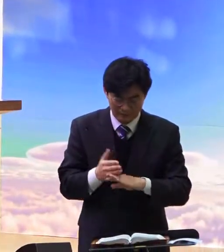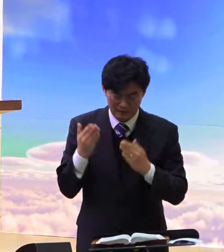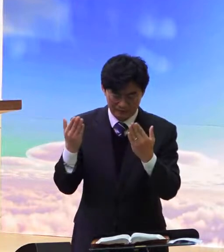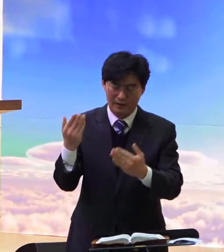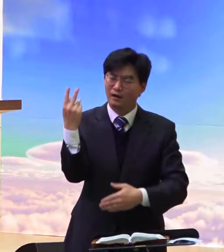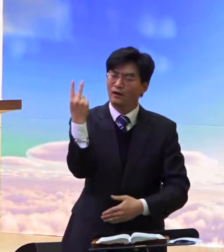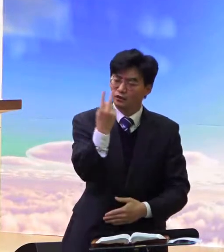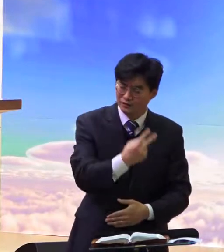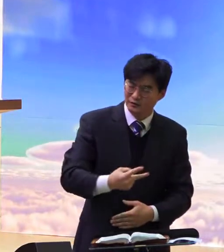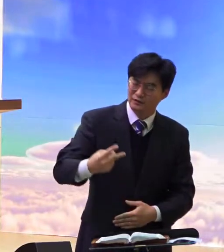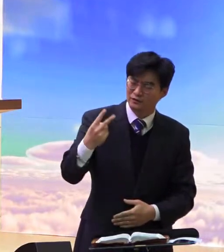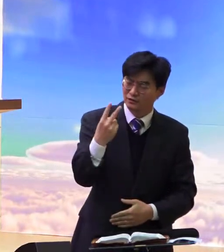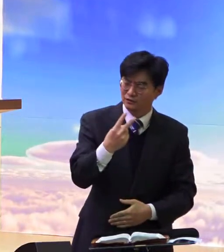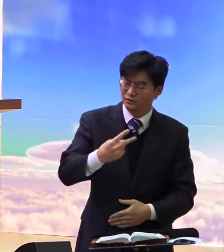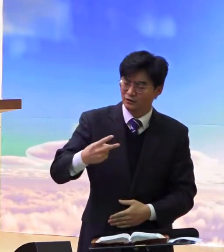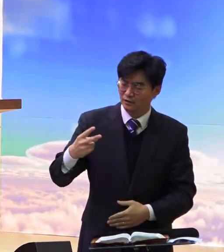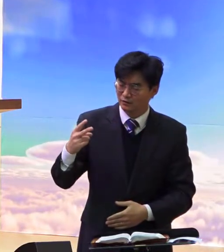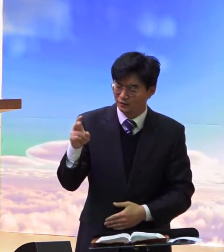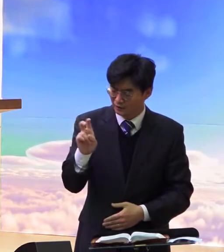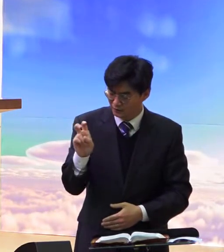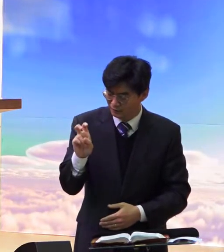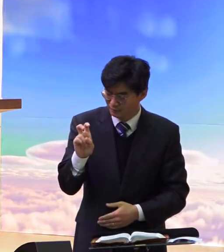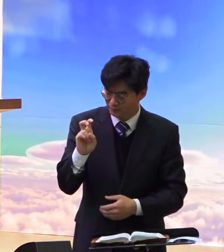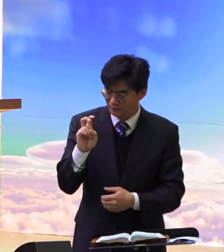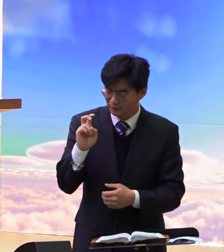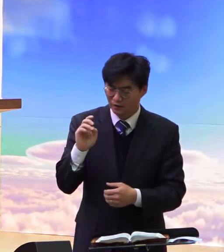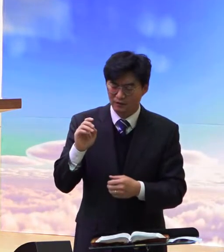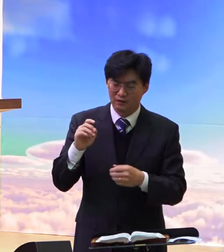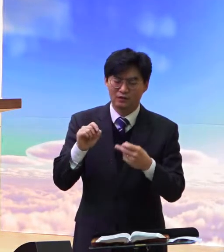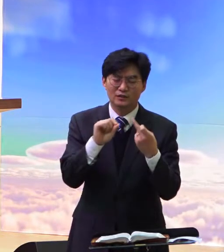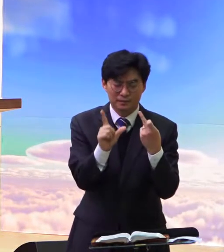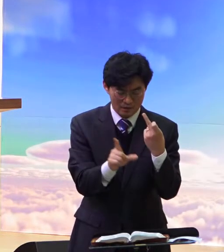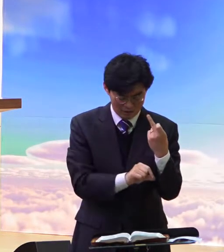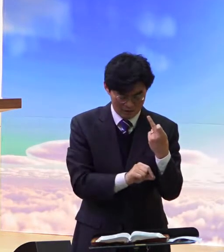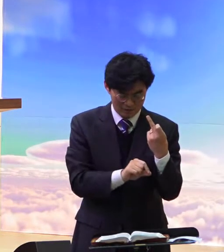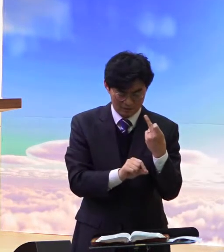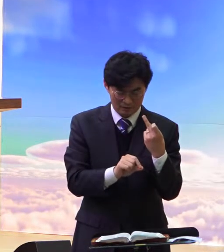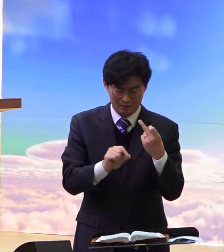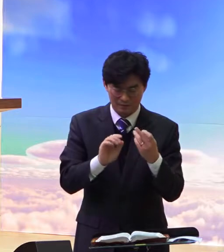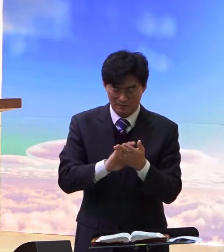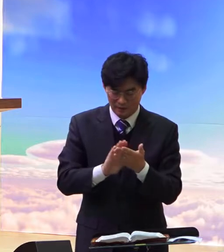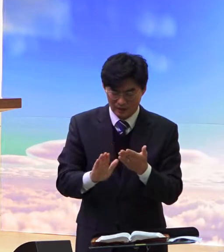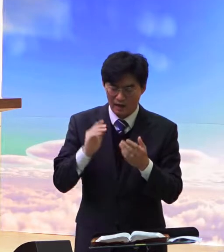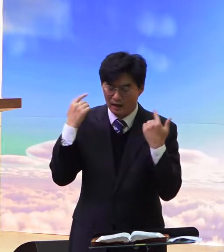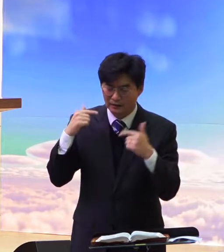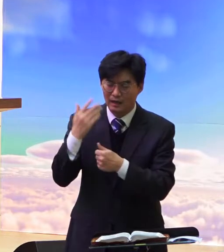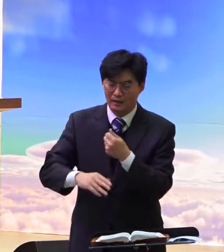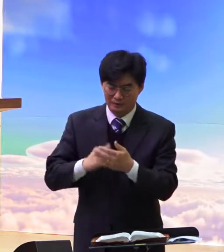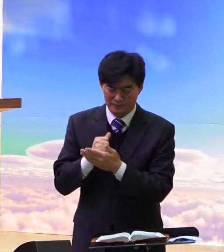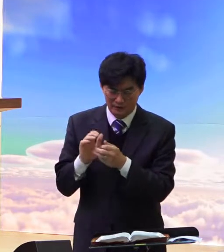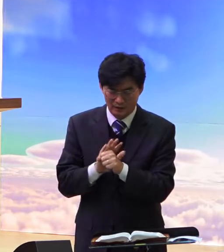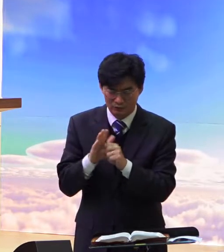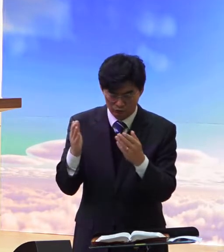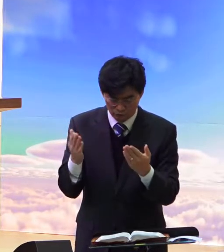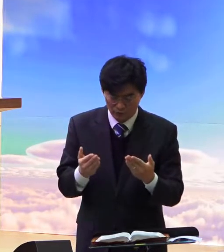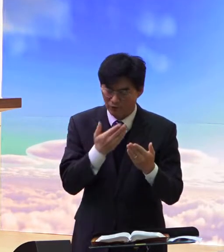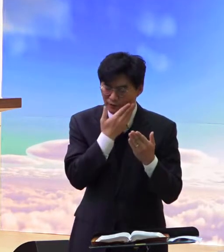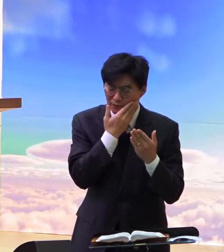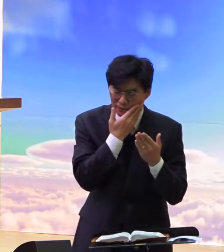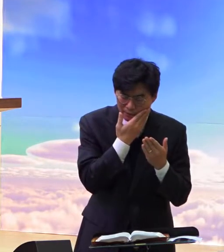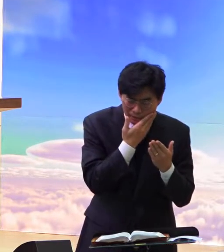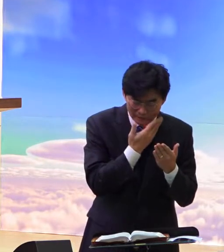2020년 12월을 맞아 정말 한 해 동안 사랑으로 인도하시고 주님의 귀한 아들, 딸로 살게